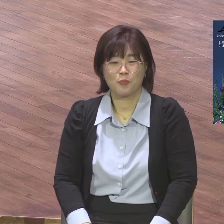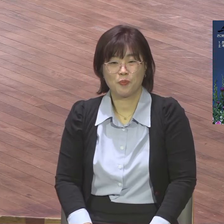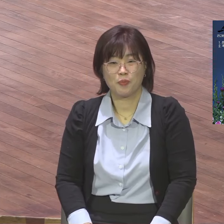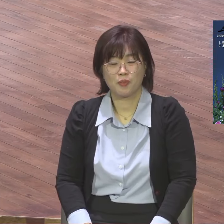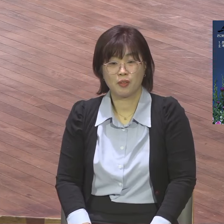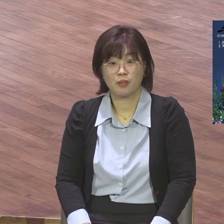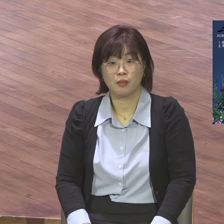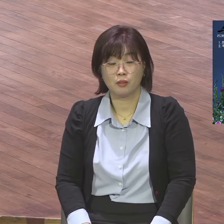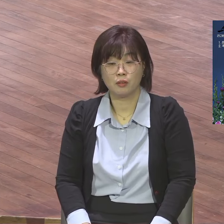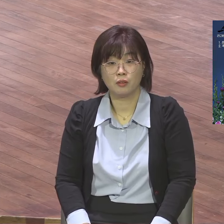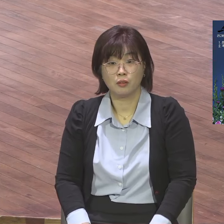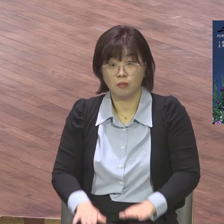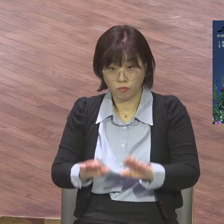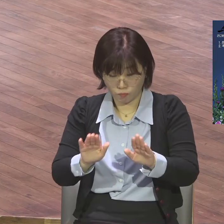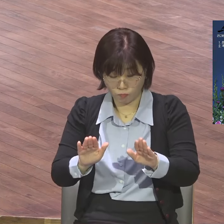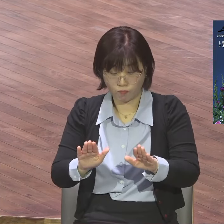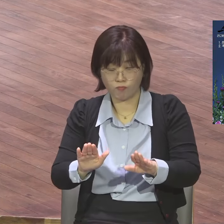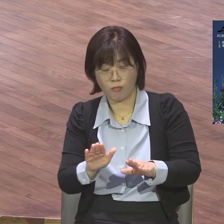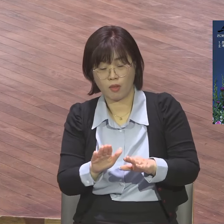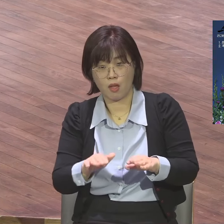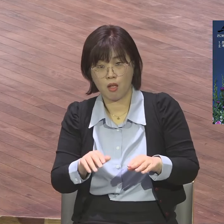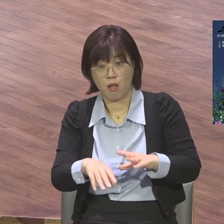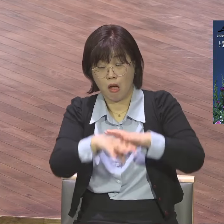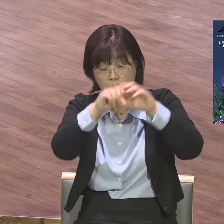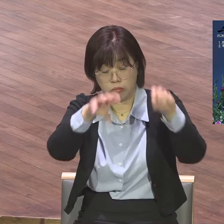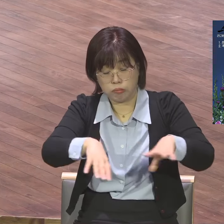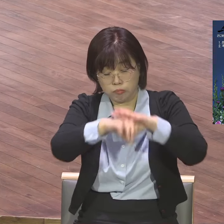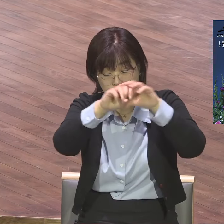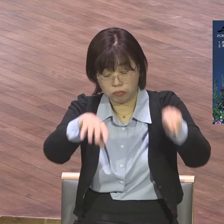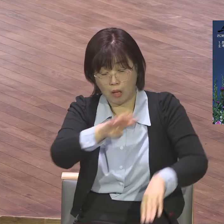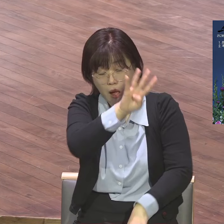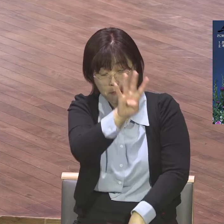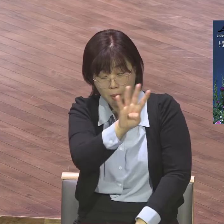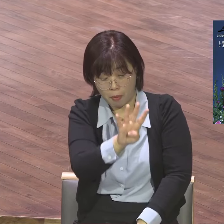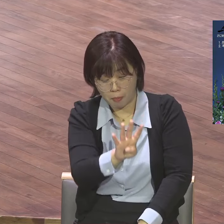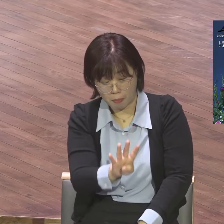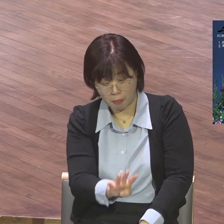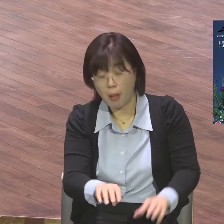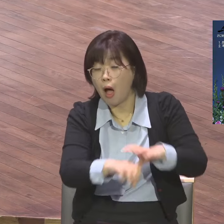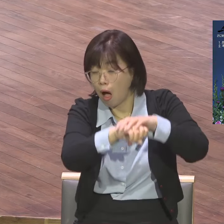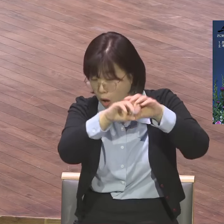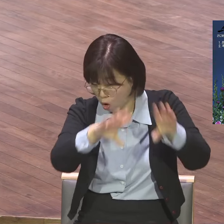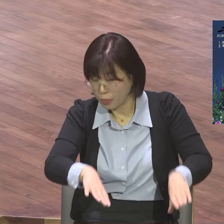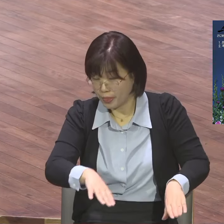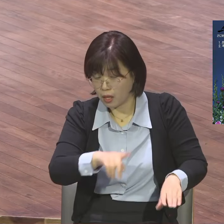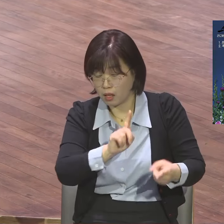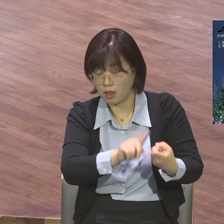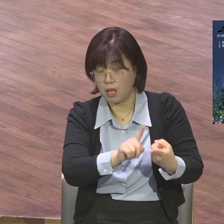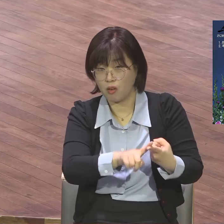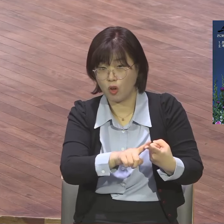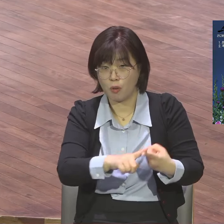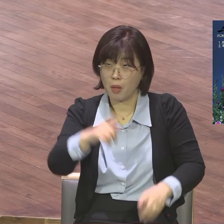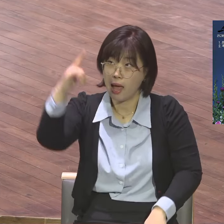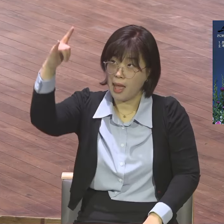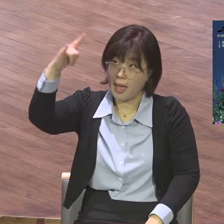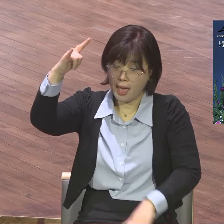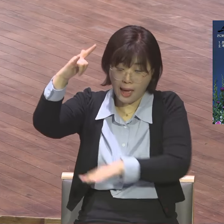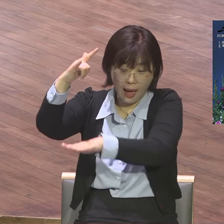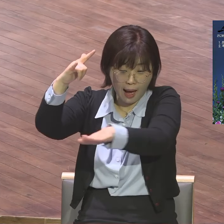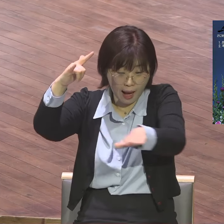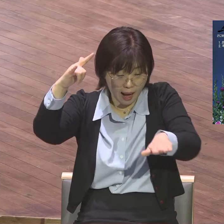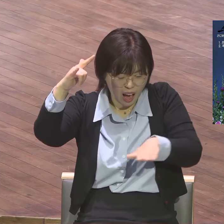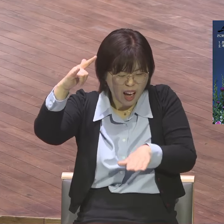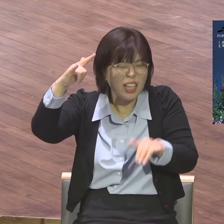것을 반복하면서 강조하고 있지요. 그런데 이 말씀 역으로 말하면요 해 위의 세계가 있다는 겁니다.